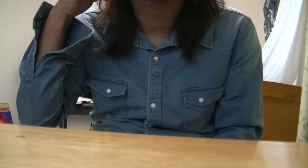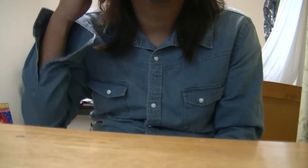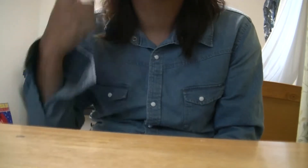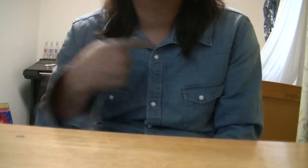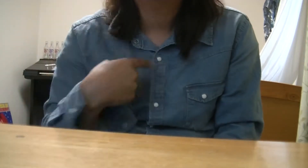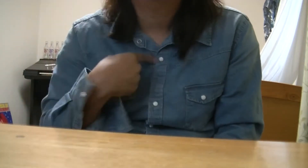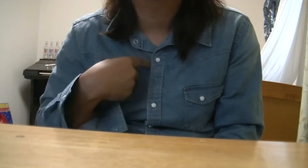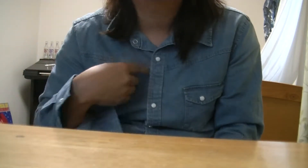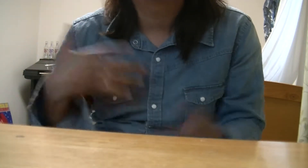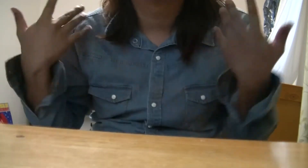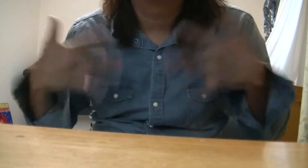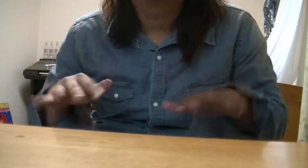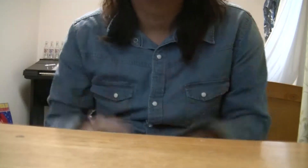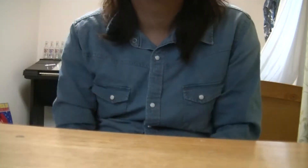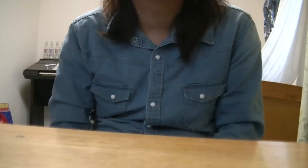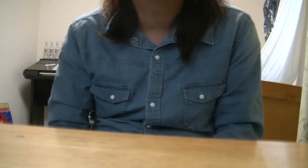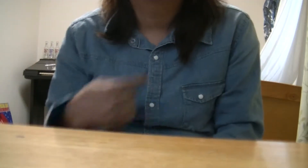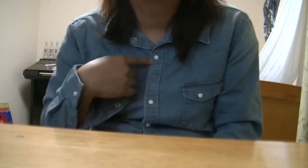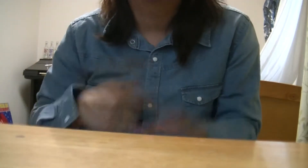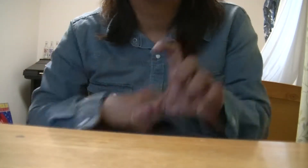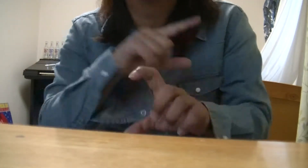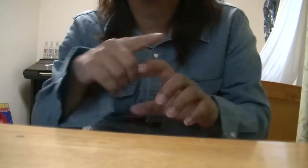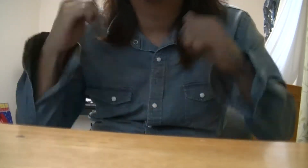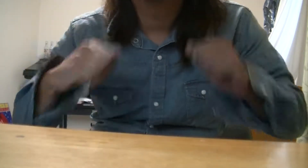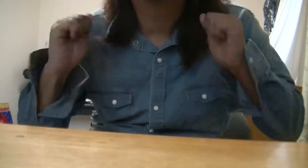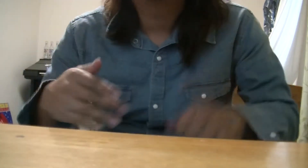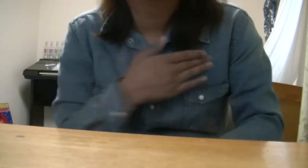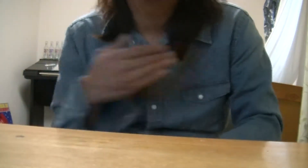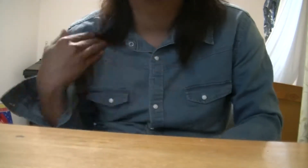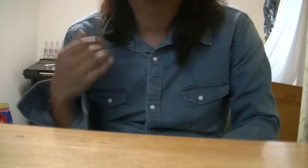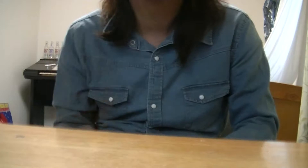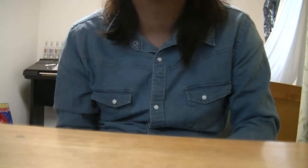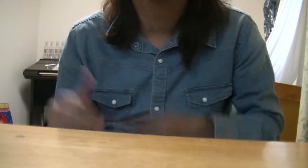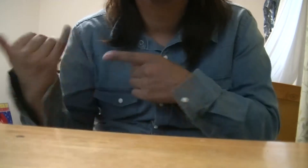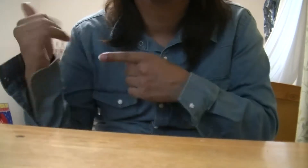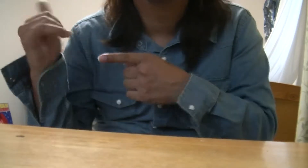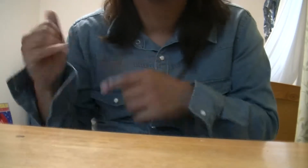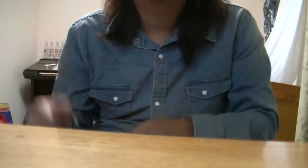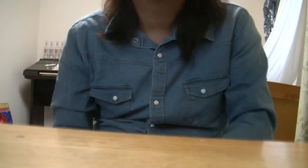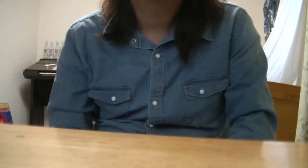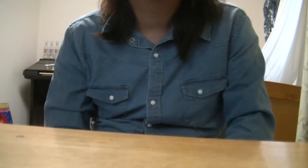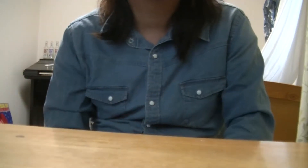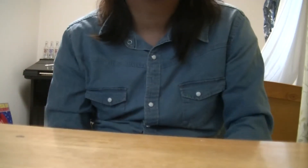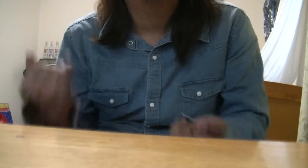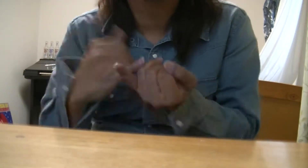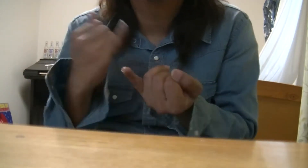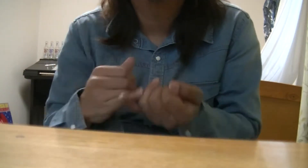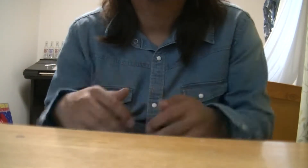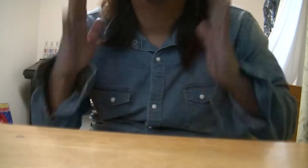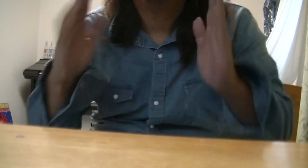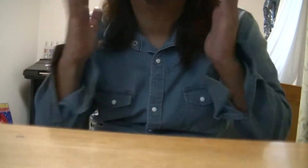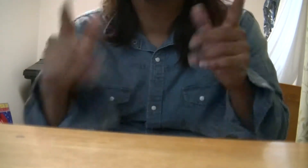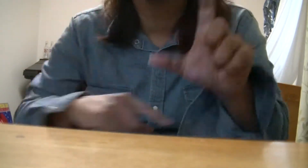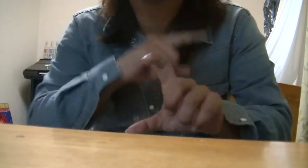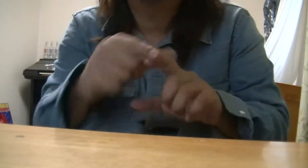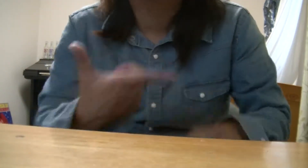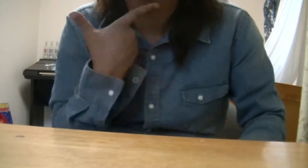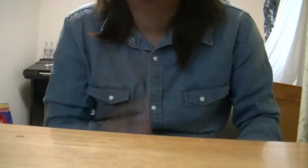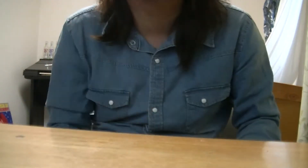ってたって、俺もっとできるって、彼ら彼女たちのようにもっと一生懸命になりたいって、そう思った時